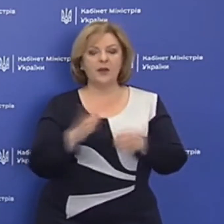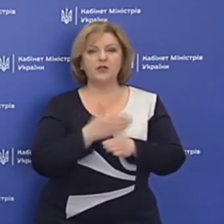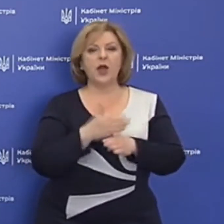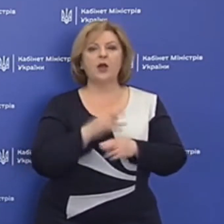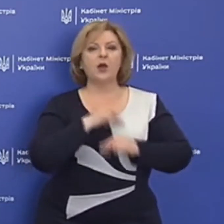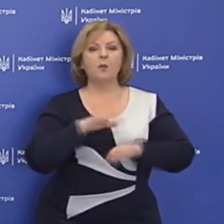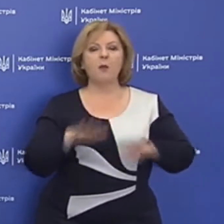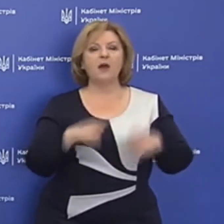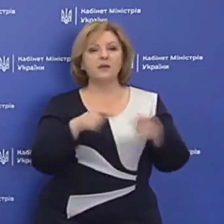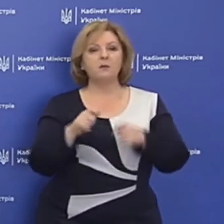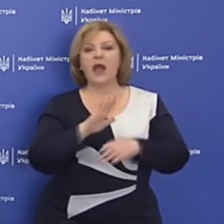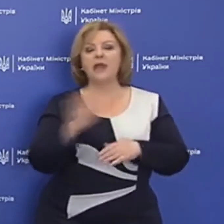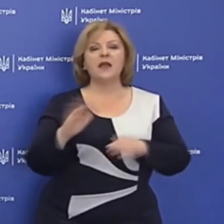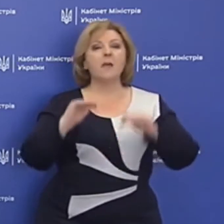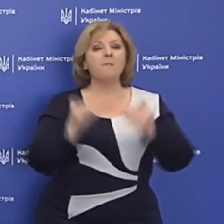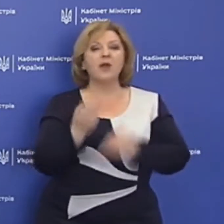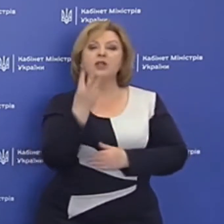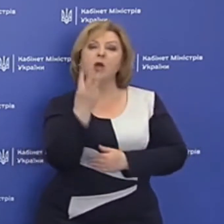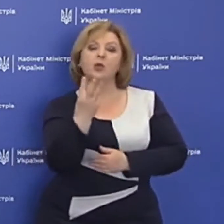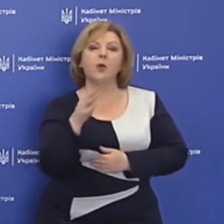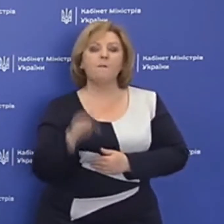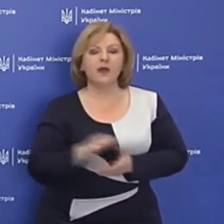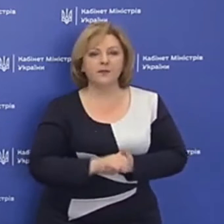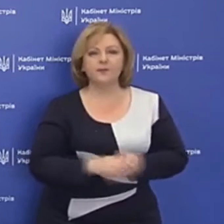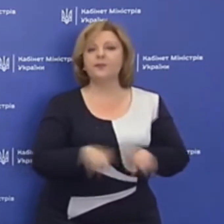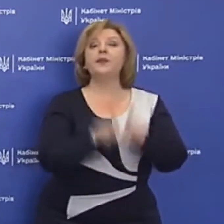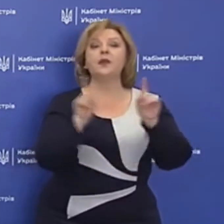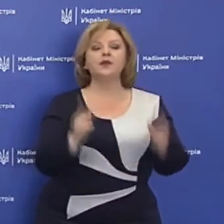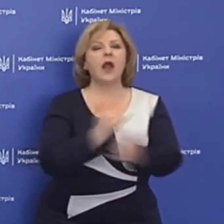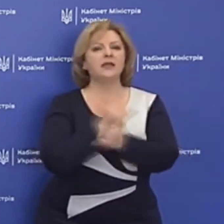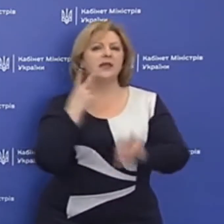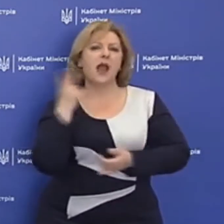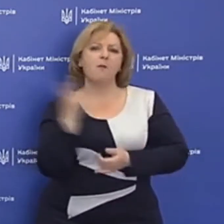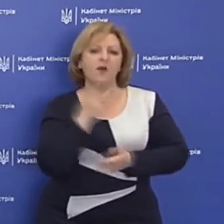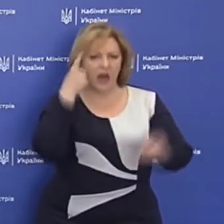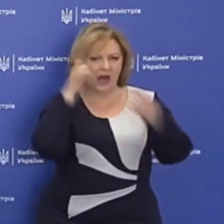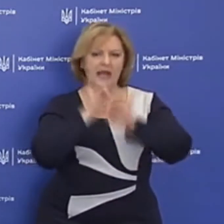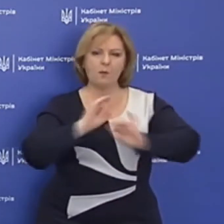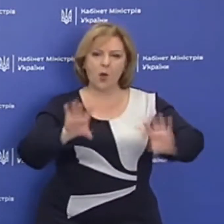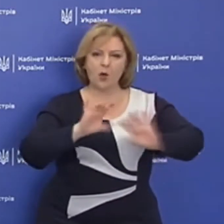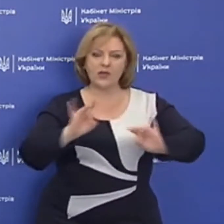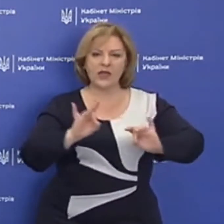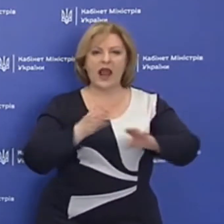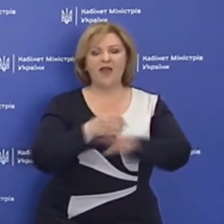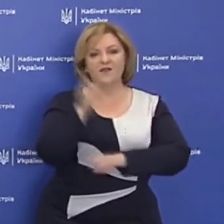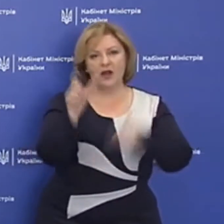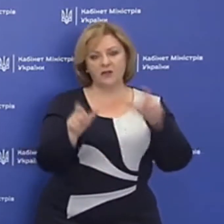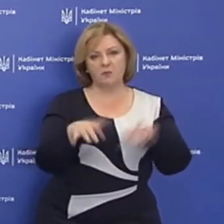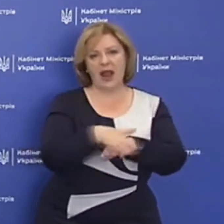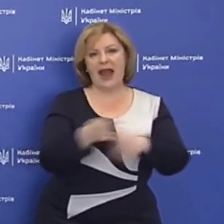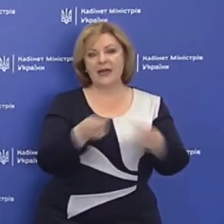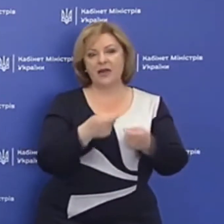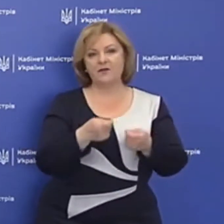не менше 3 метрів. Також забезпечення постійного інформування відвідувачів ринку